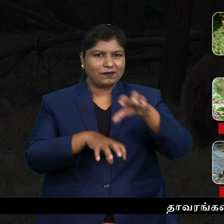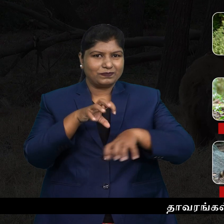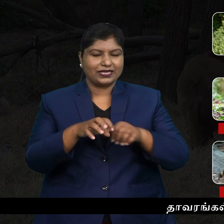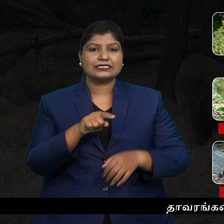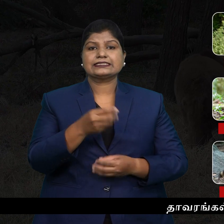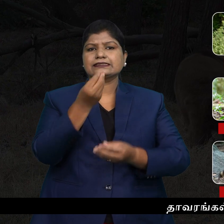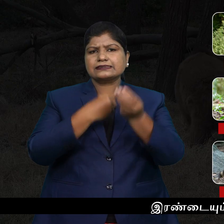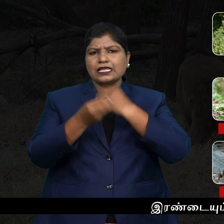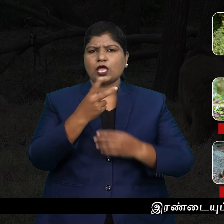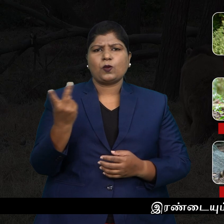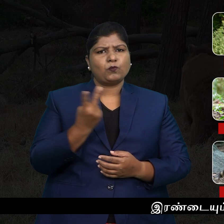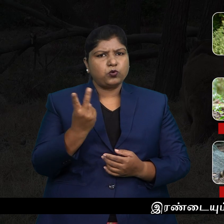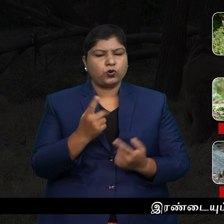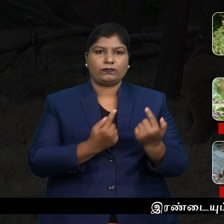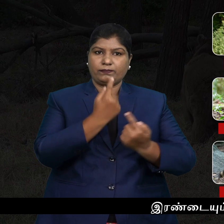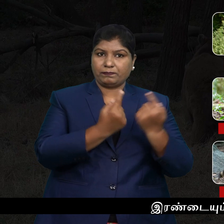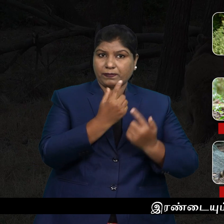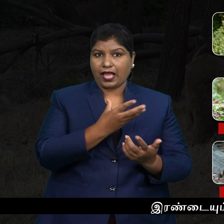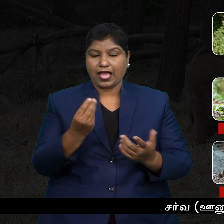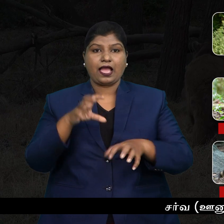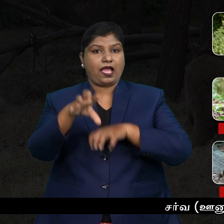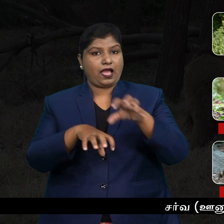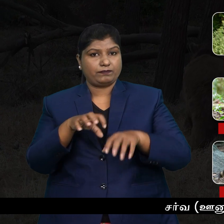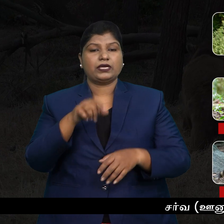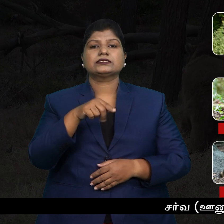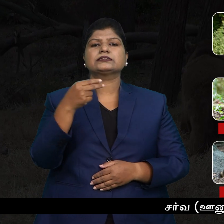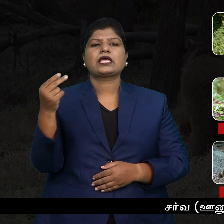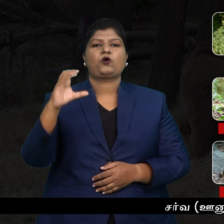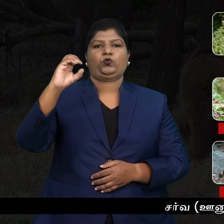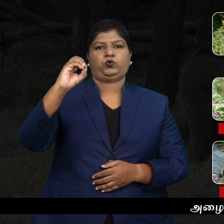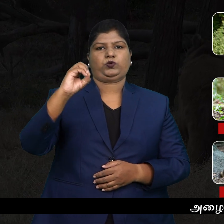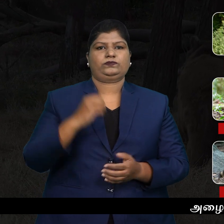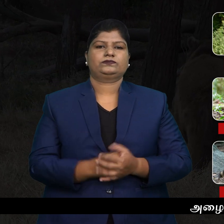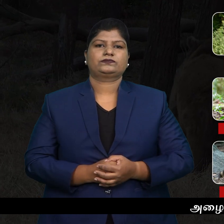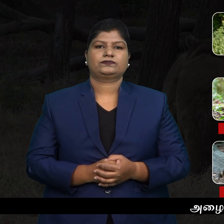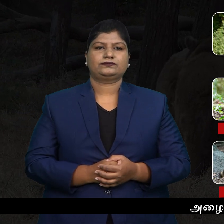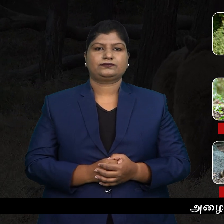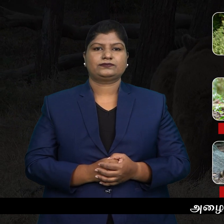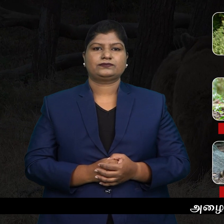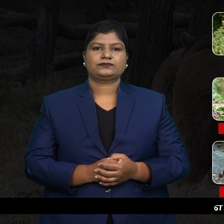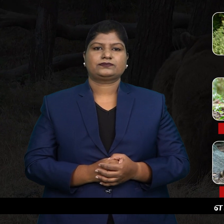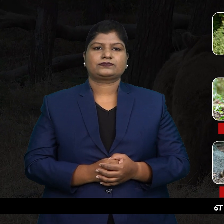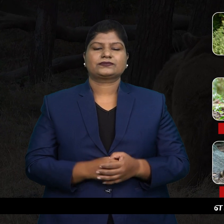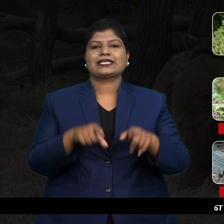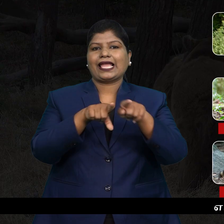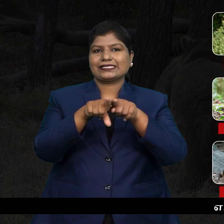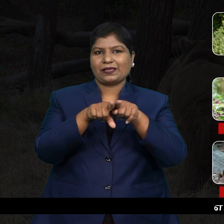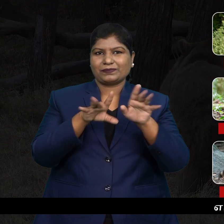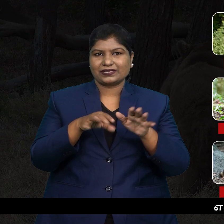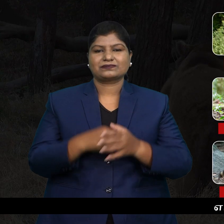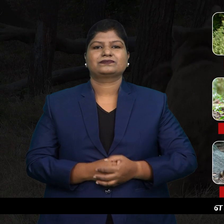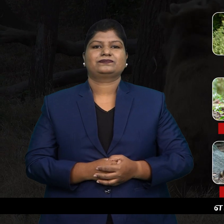தாவரங்கள் மற்றும் விலங்குகள் இரண்டையும் உண்ணும் விலங்குகள் சர்வ ஊனுண்ணிகள் என்று அழைக்கப்படுகின்றன.